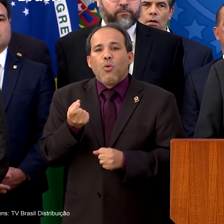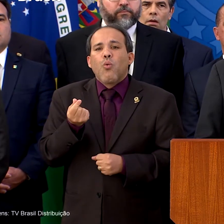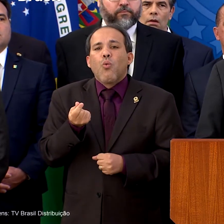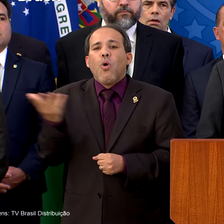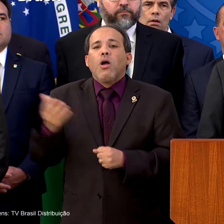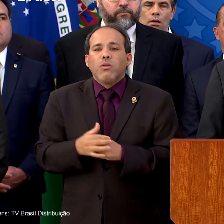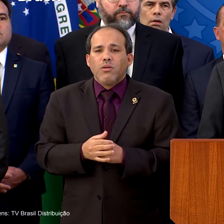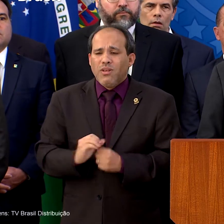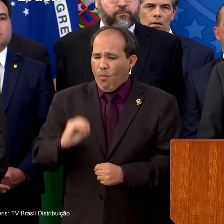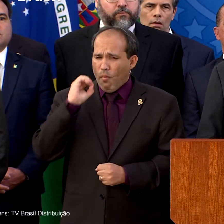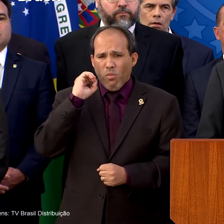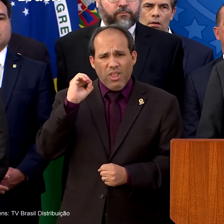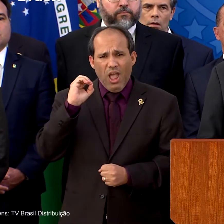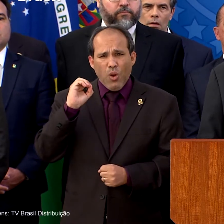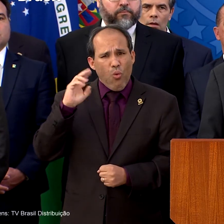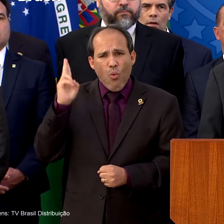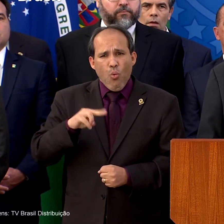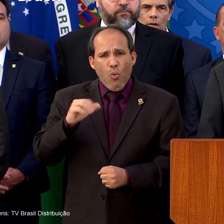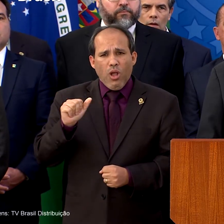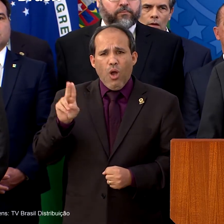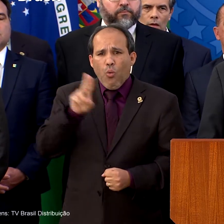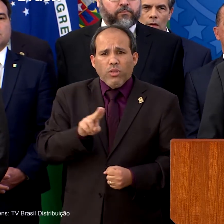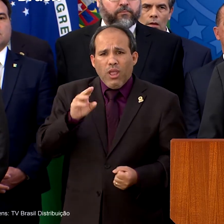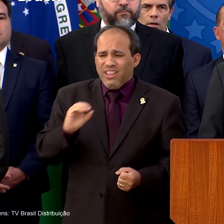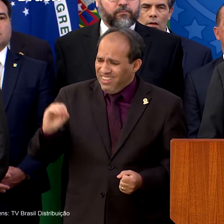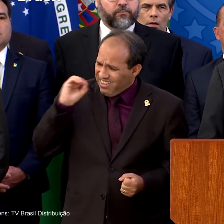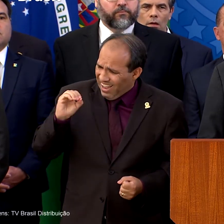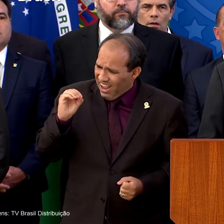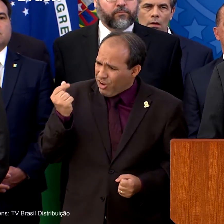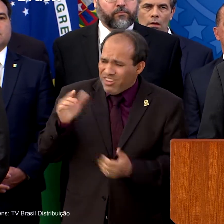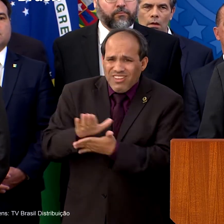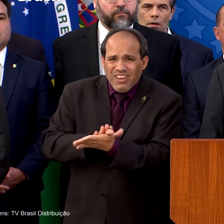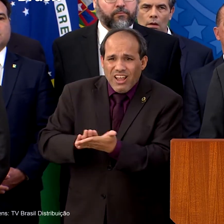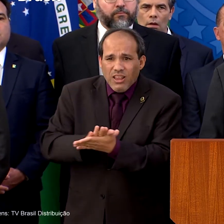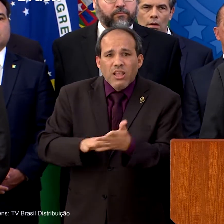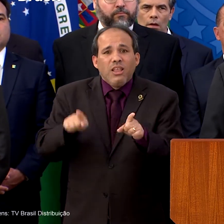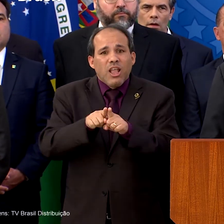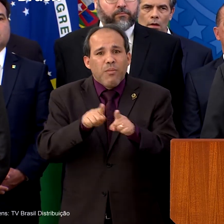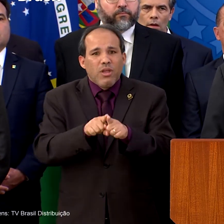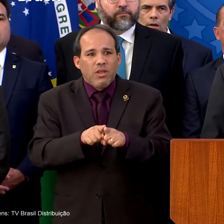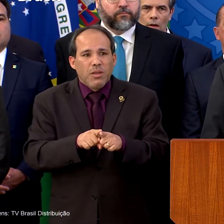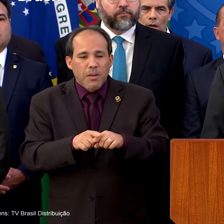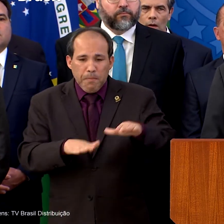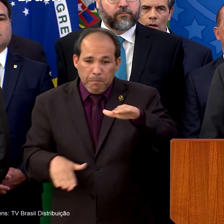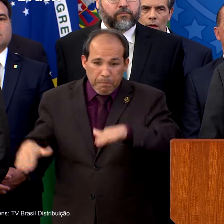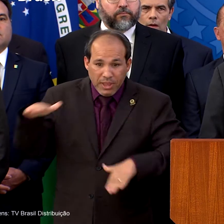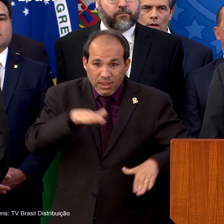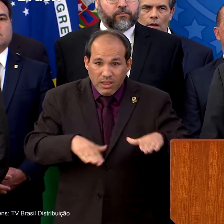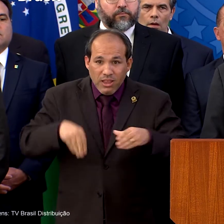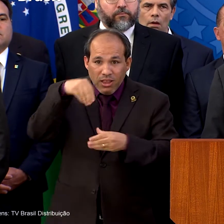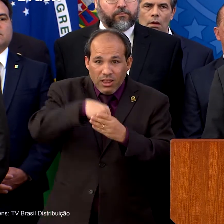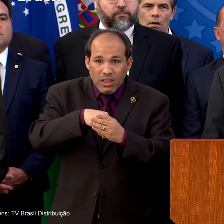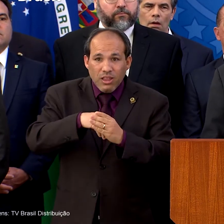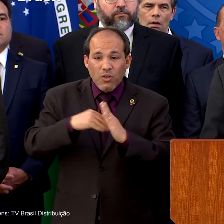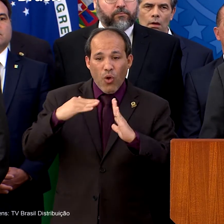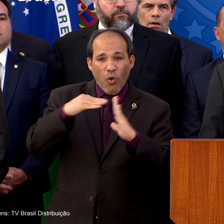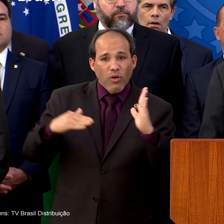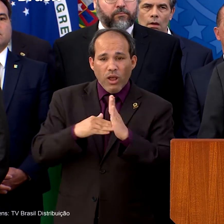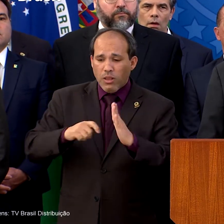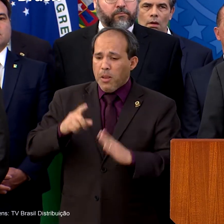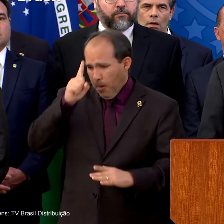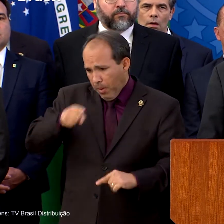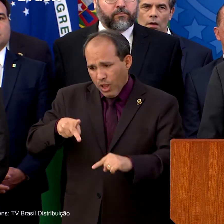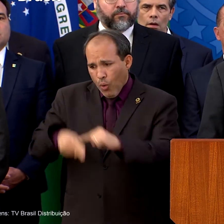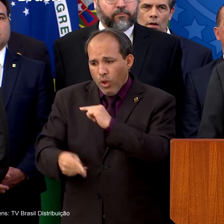e isso é obrigação desliguei o aquecedor da piscina olímpica e do